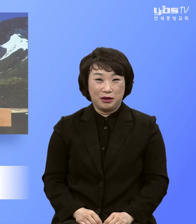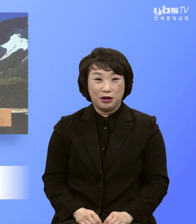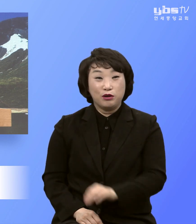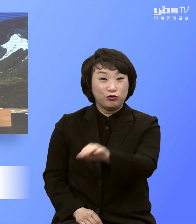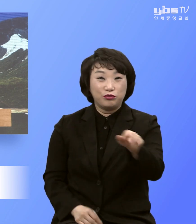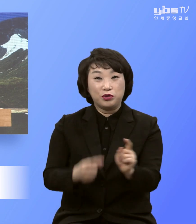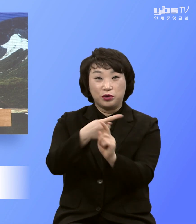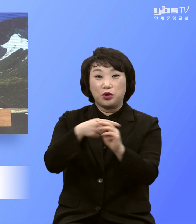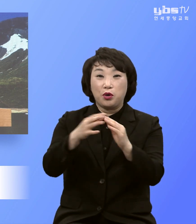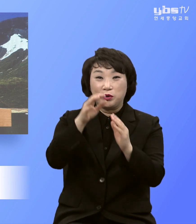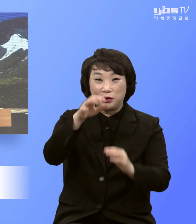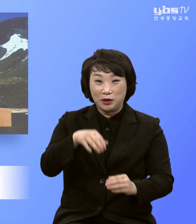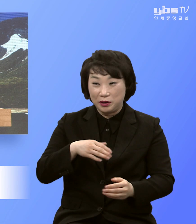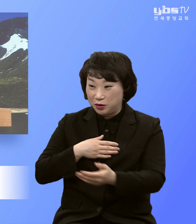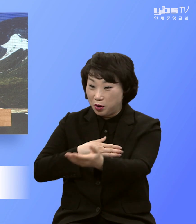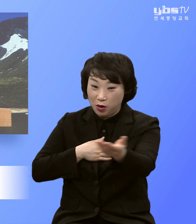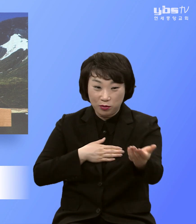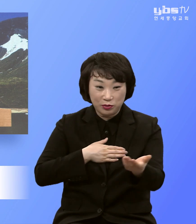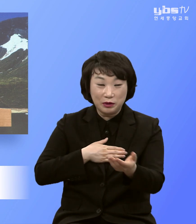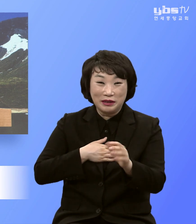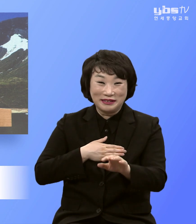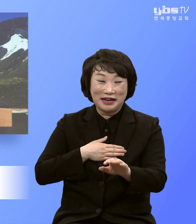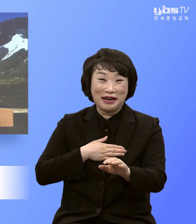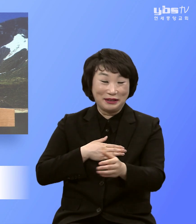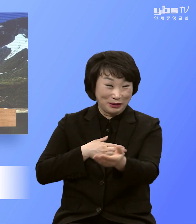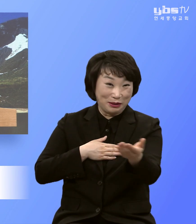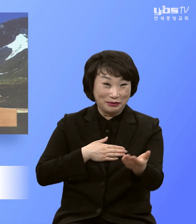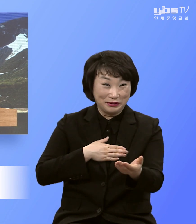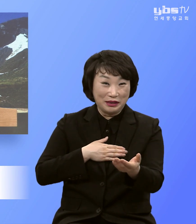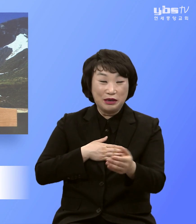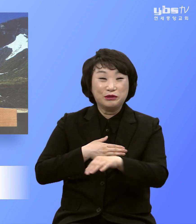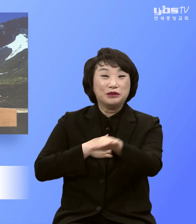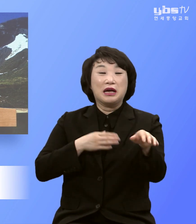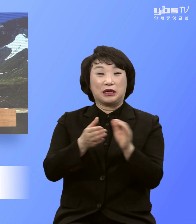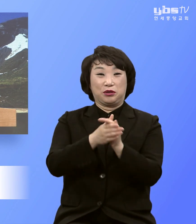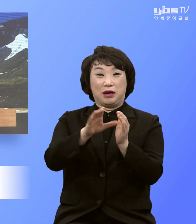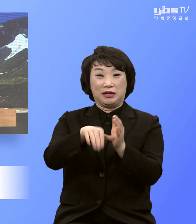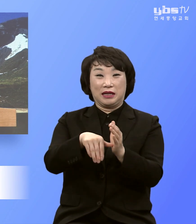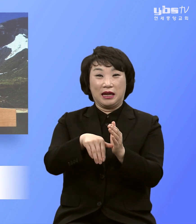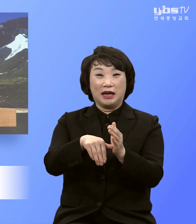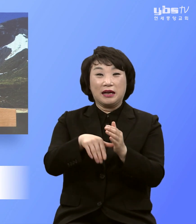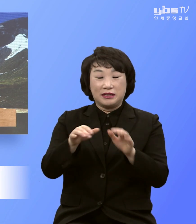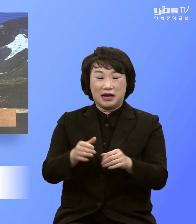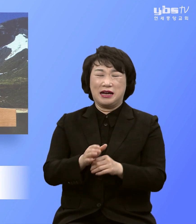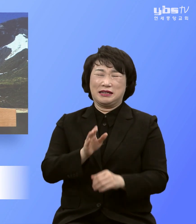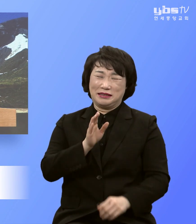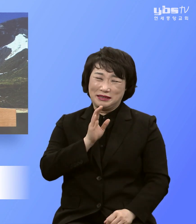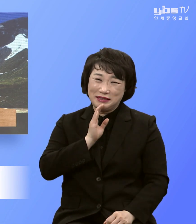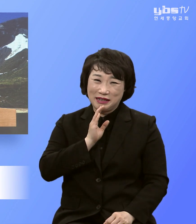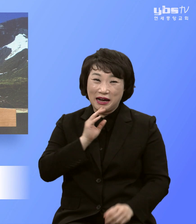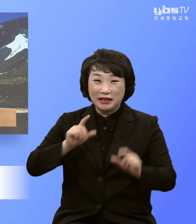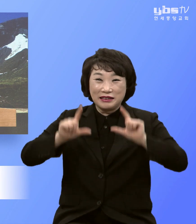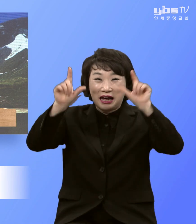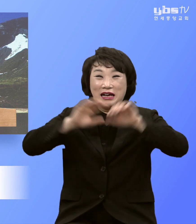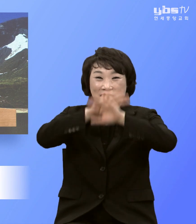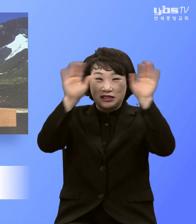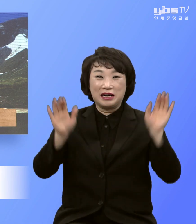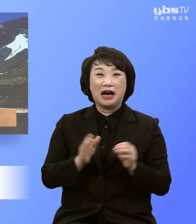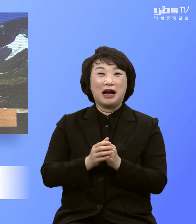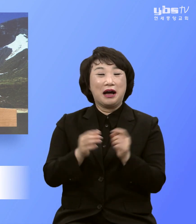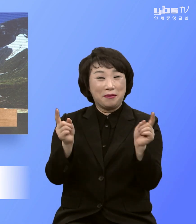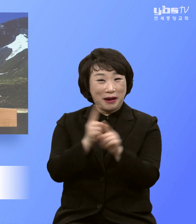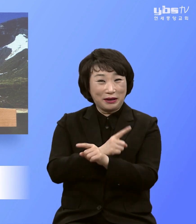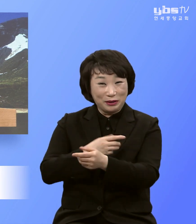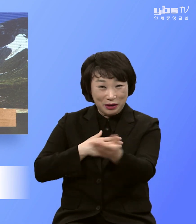우리 연세중앙교회 여러분들도 여러분 우리 기도를 통해서 정말로 날씨가 조종되는